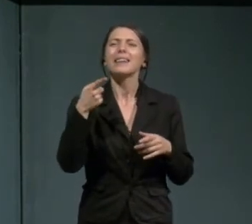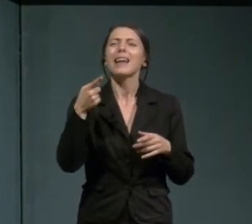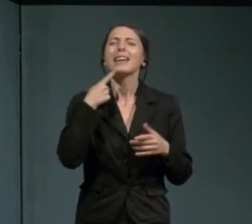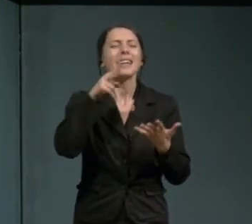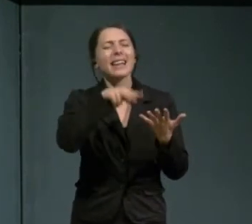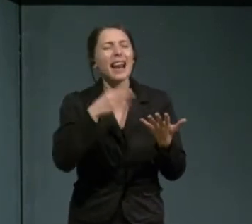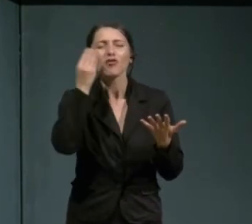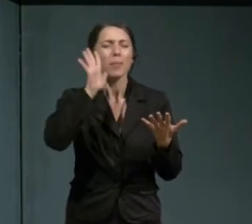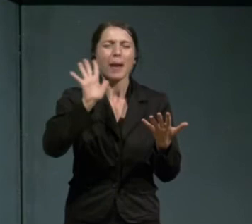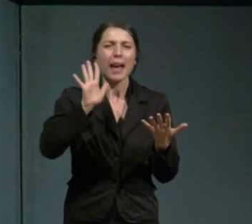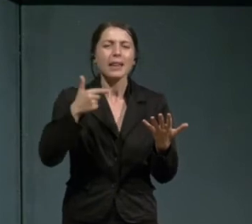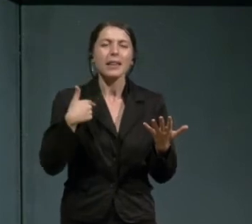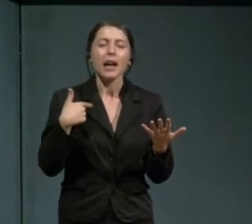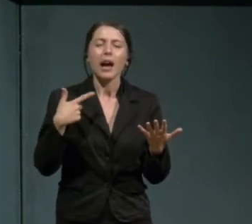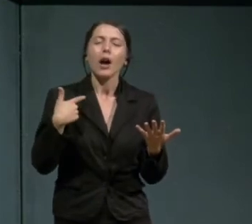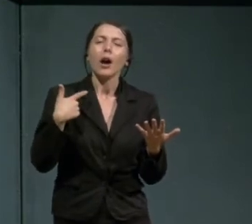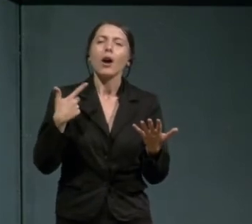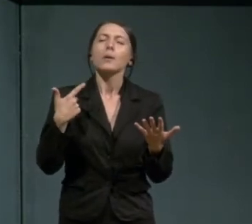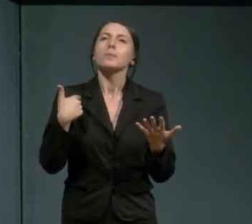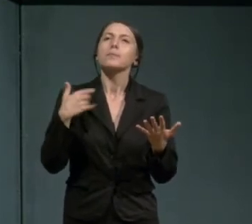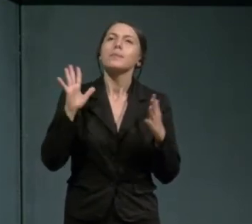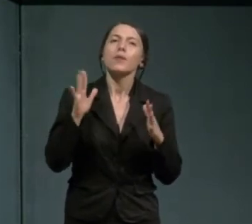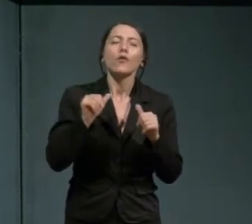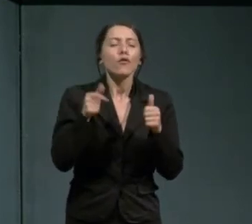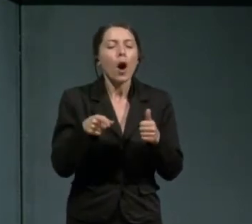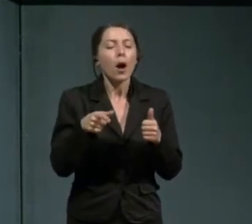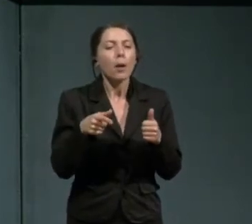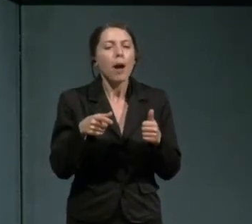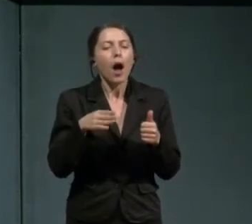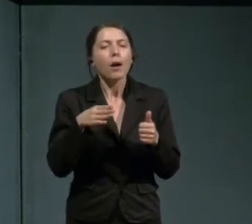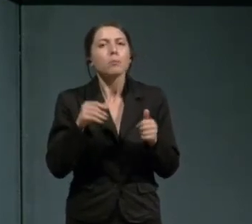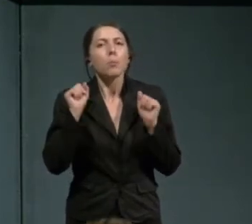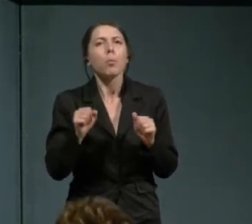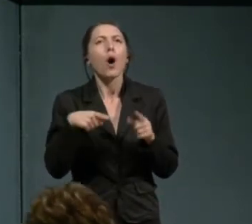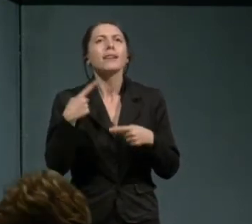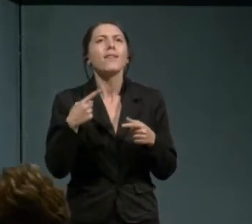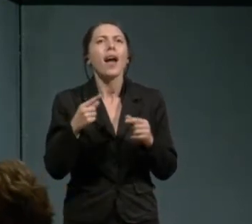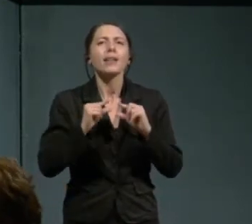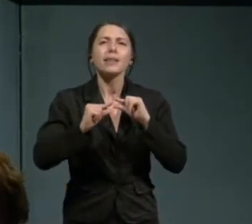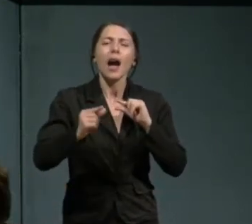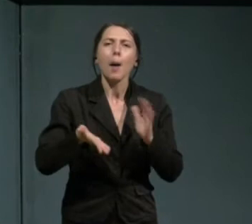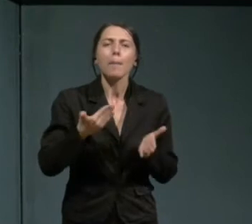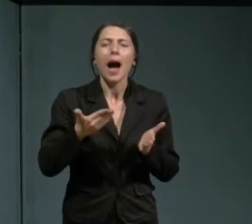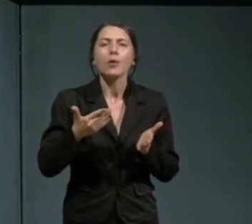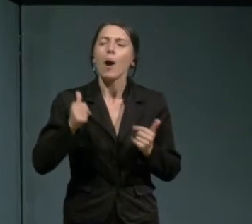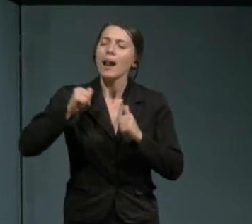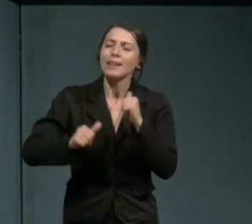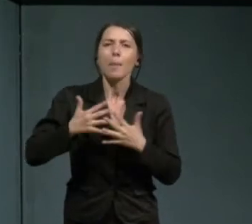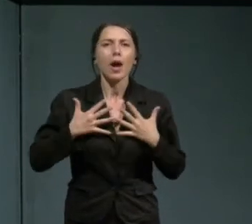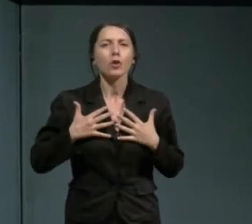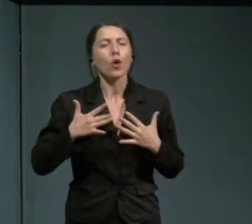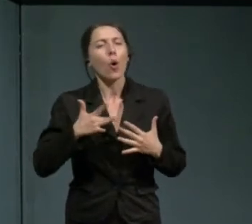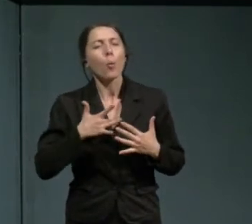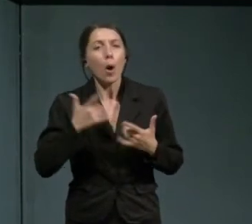libro potrebbe funzionare almeno come un manuale per il trapianto di cuore perché sarà perfetto da quel punto di